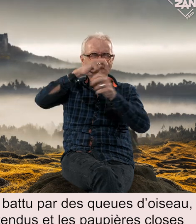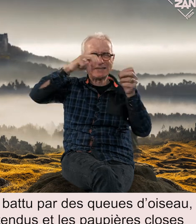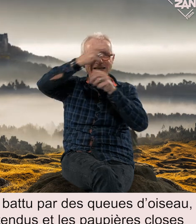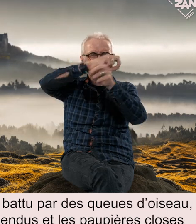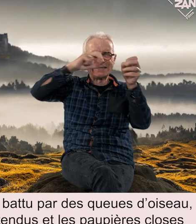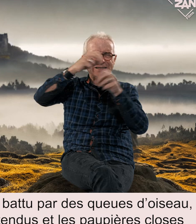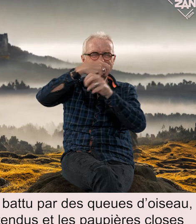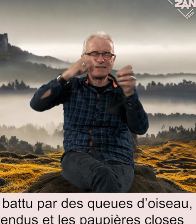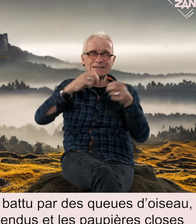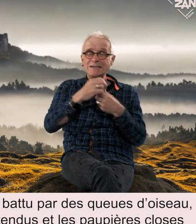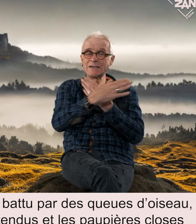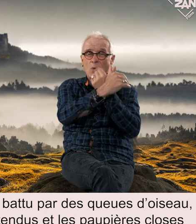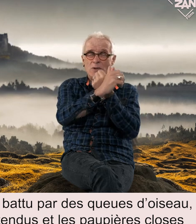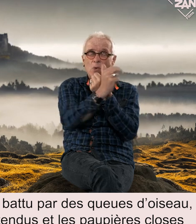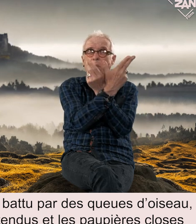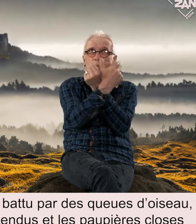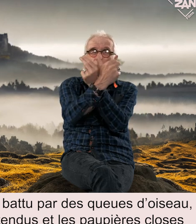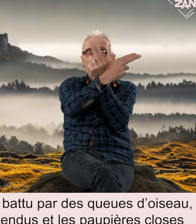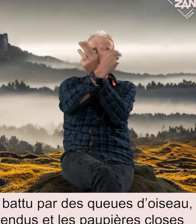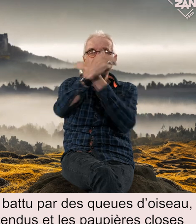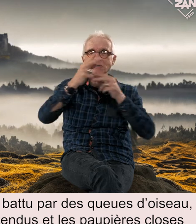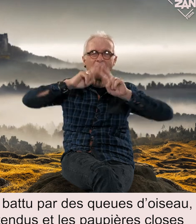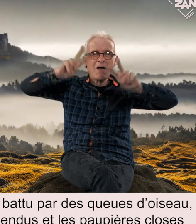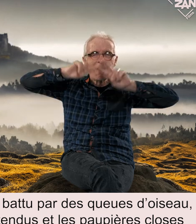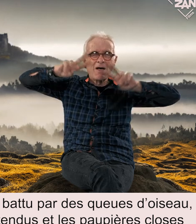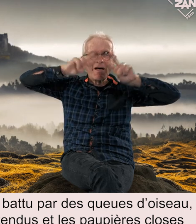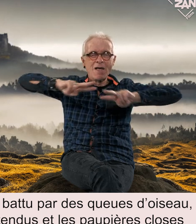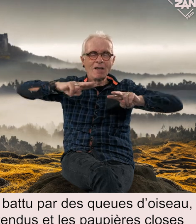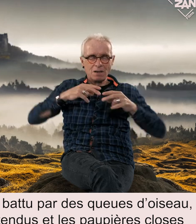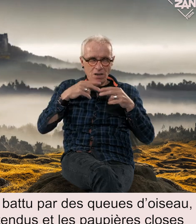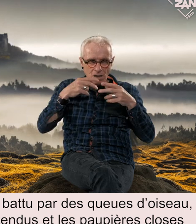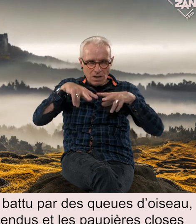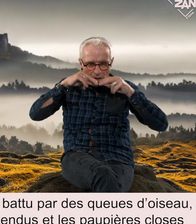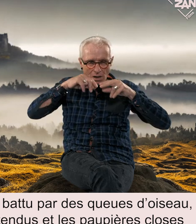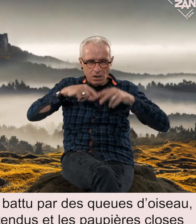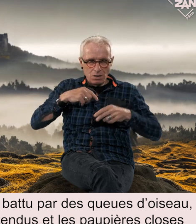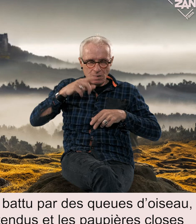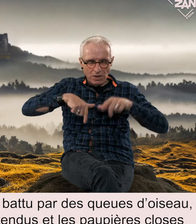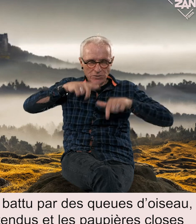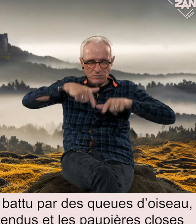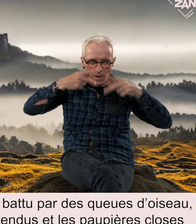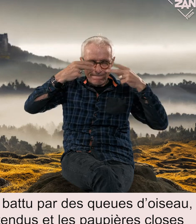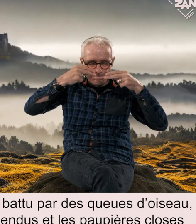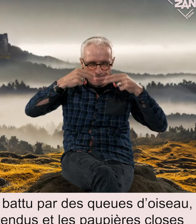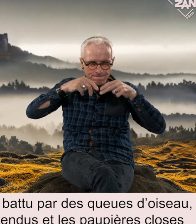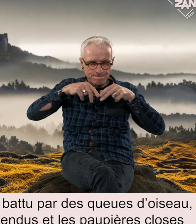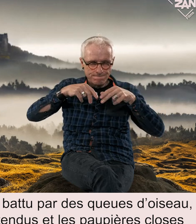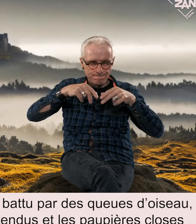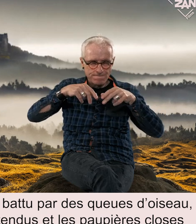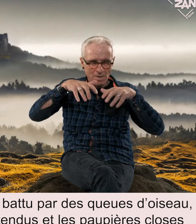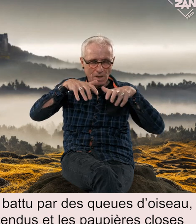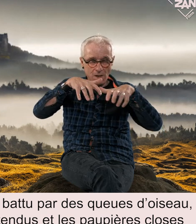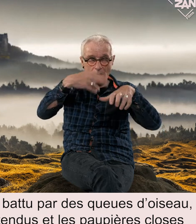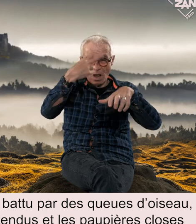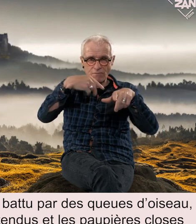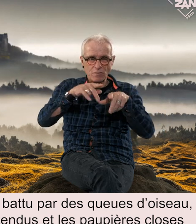battu par des queues d'oiseaux, suffoqué par des haleines, il marchait les bras tendus et les paupières closes comme un aveugle, sans même avoir